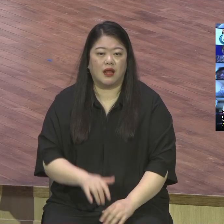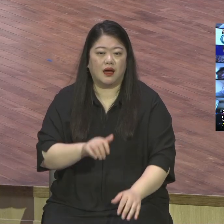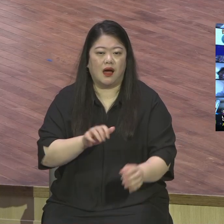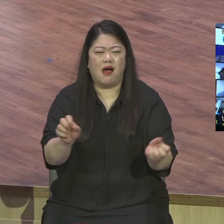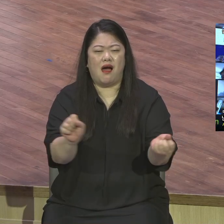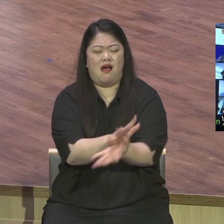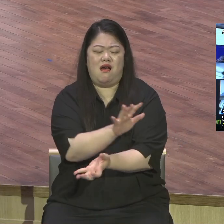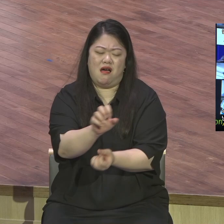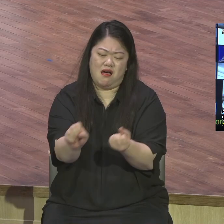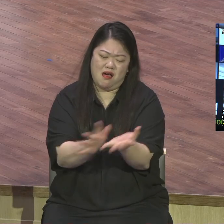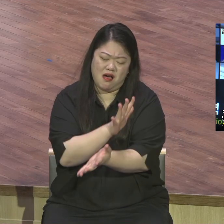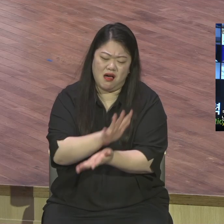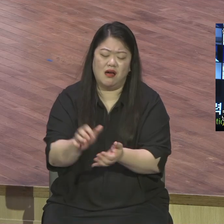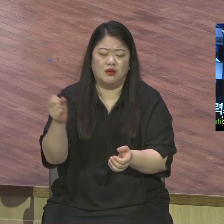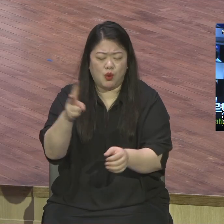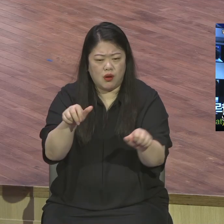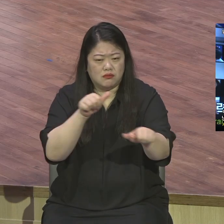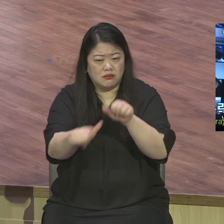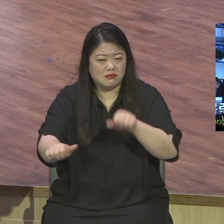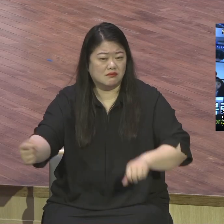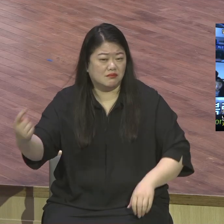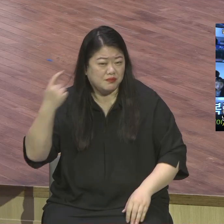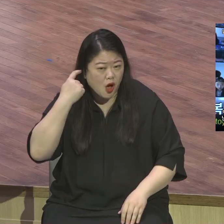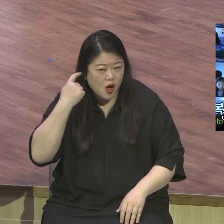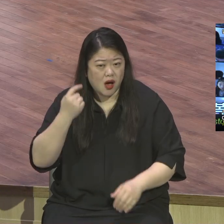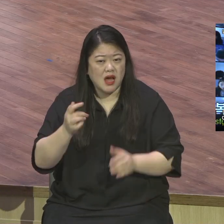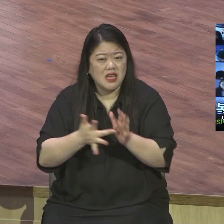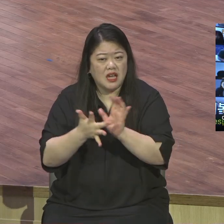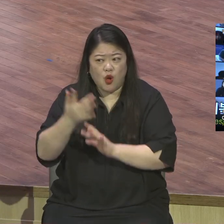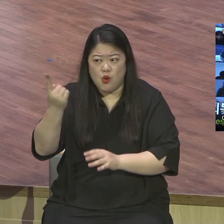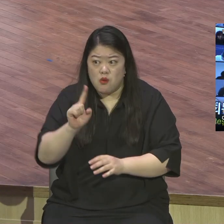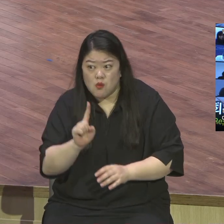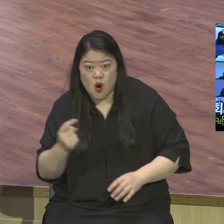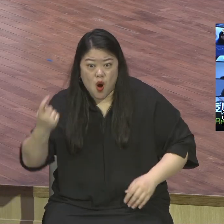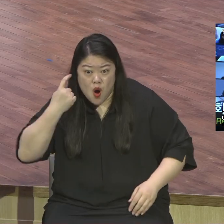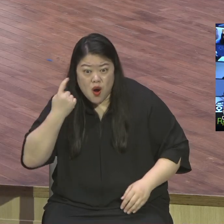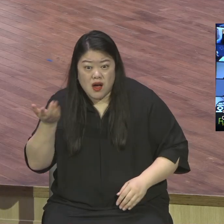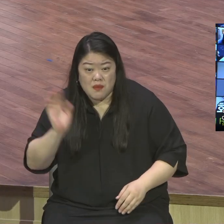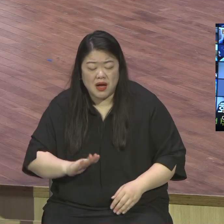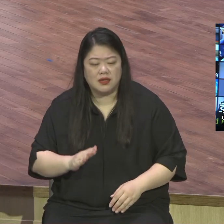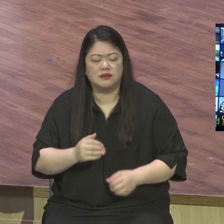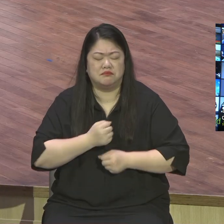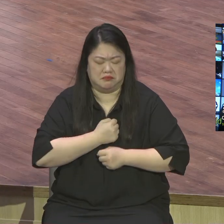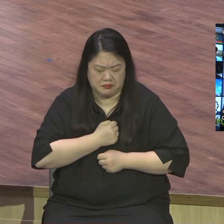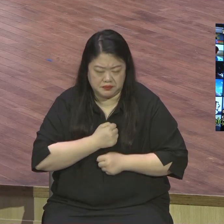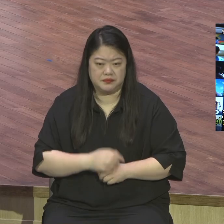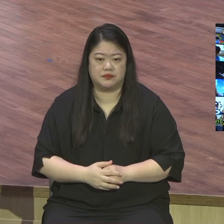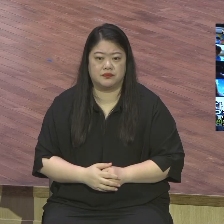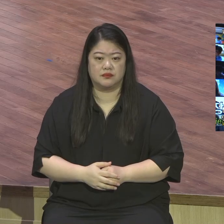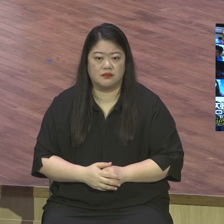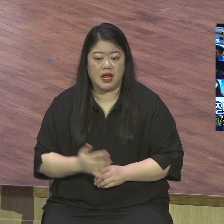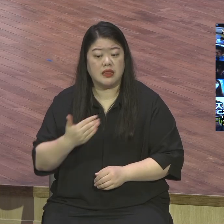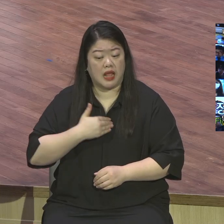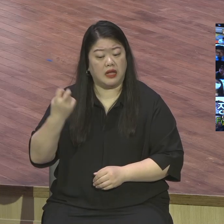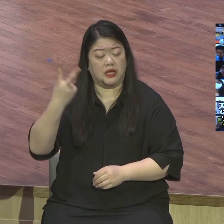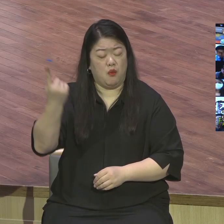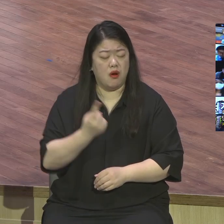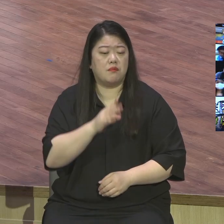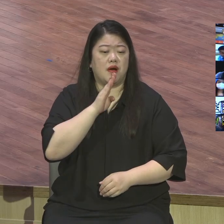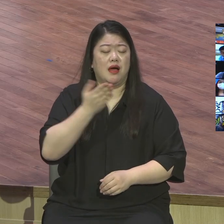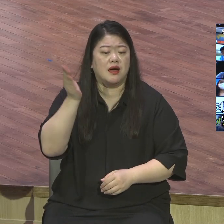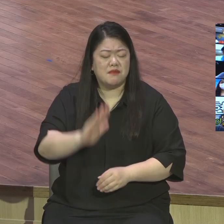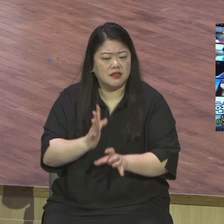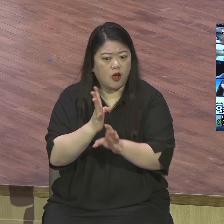듣겠으나 너희는 삶과 두려워하지 말라 이런 일이 있어야 하되 아직 끝은 아니니라 민족이